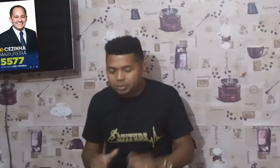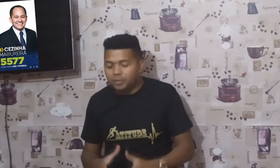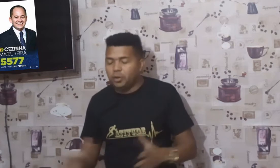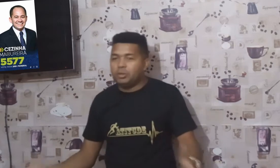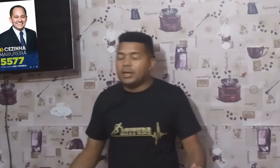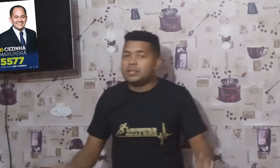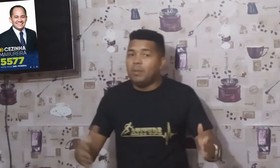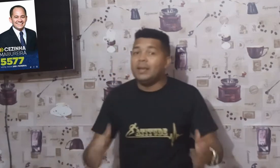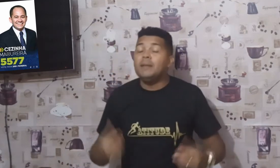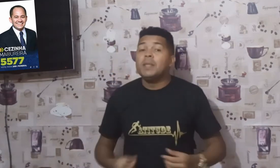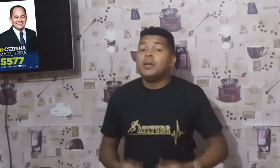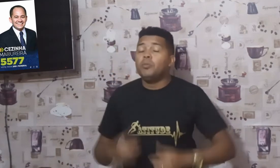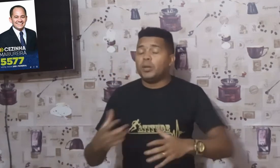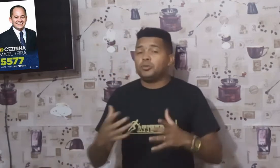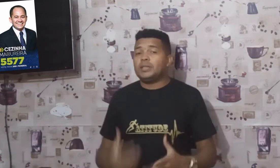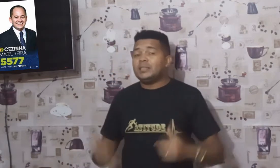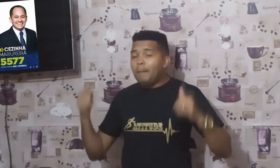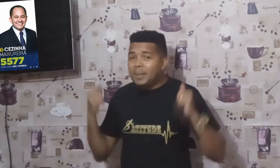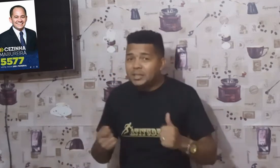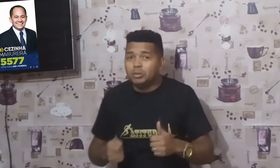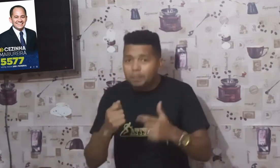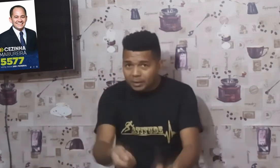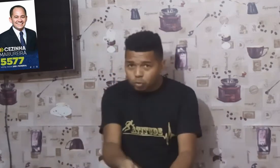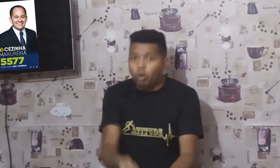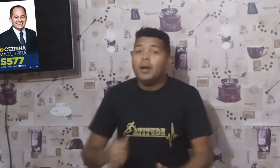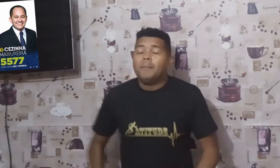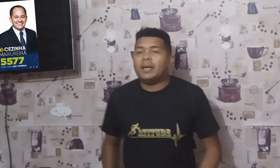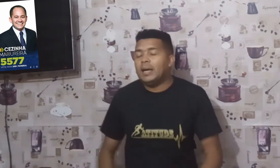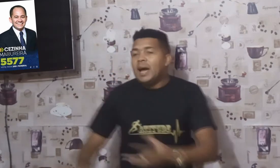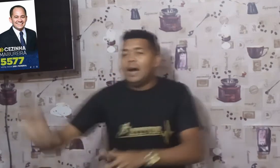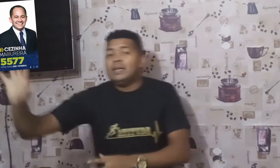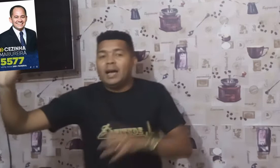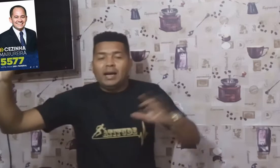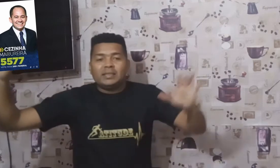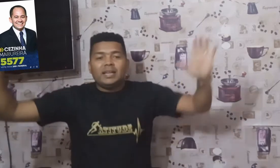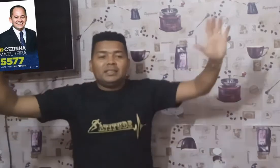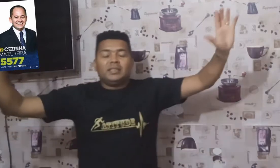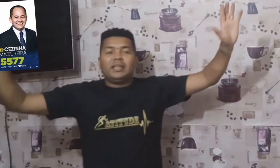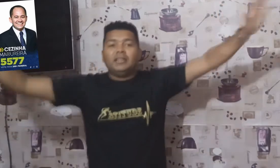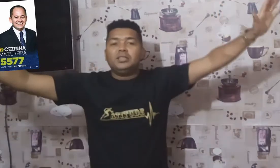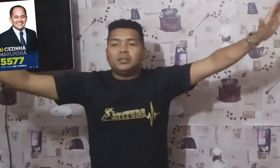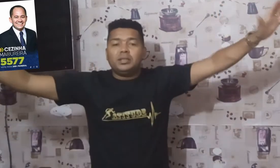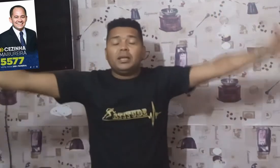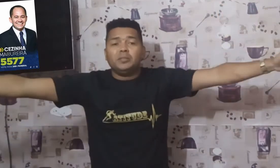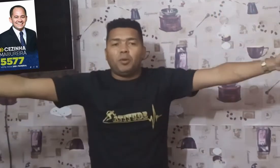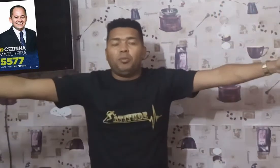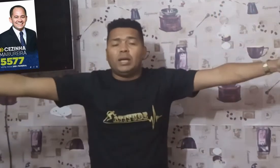renovações de frota. O que é isso? É uma lei que o pastor Cezinha pediu e implantou para que aí a cidade de grande